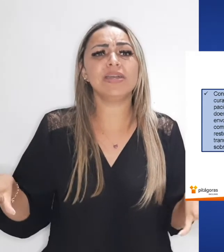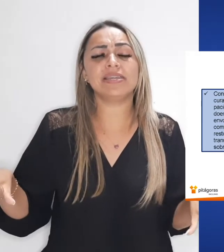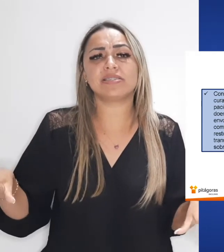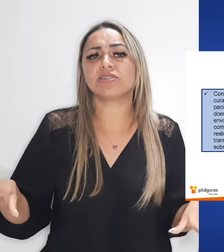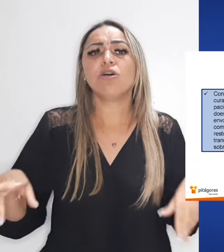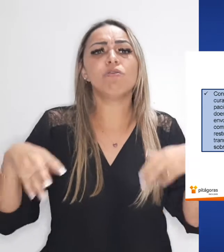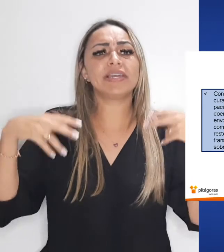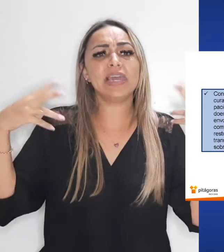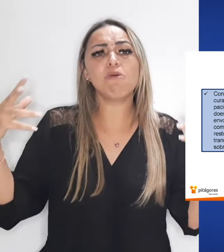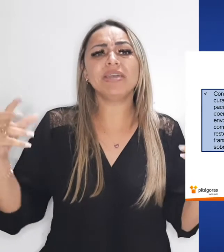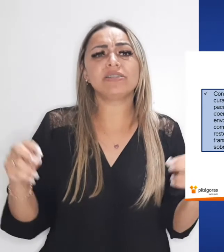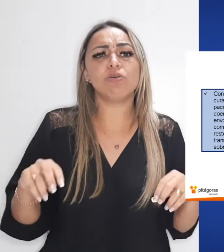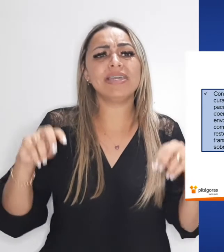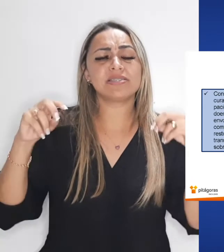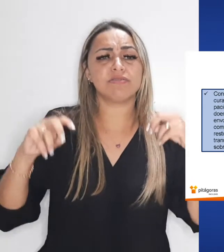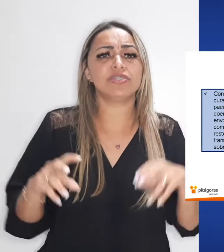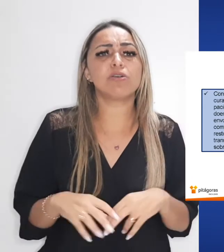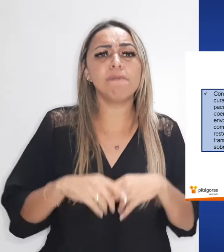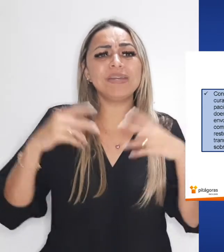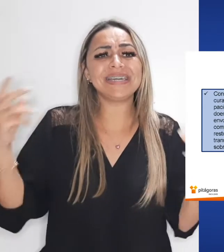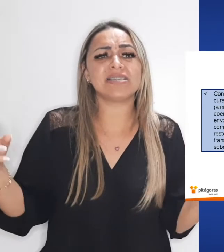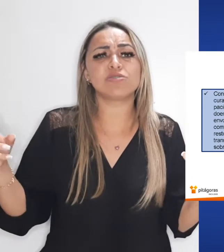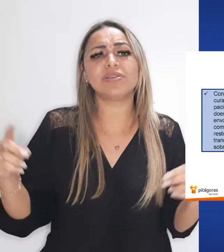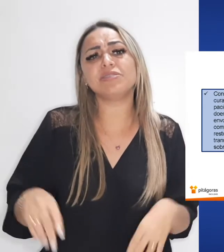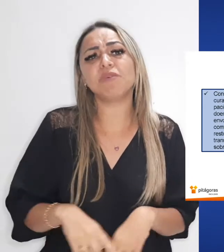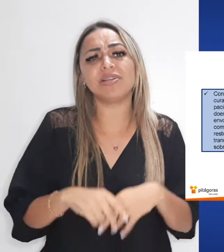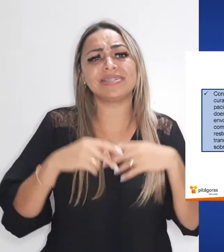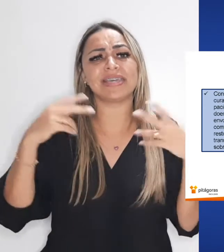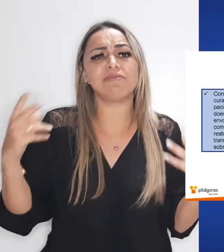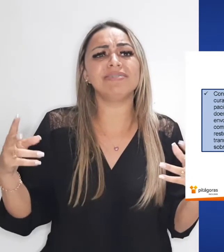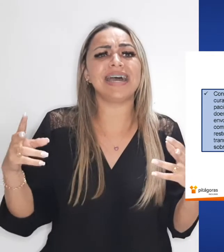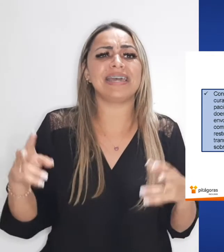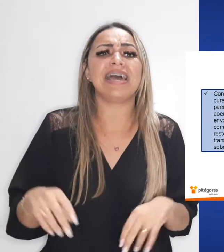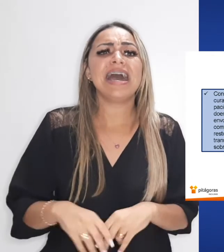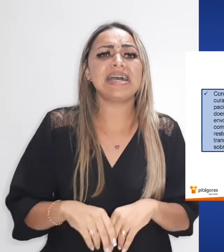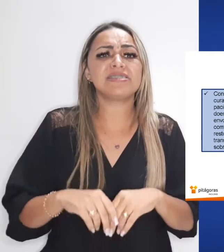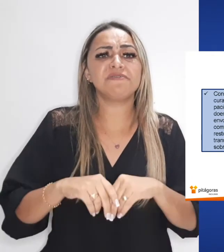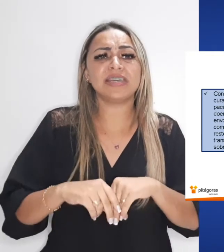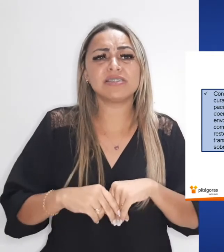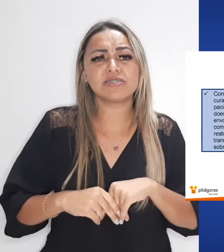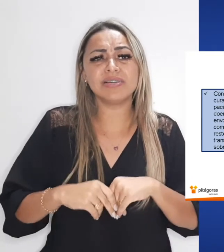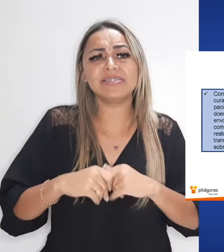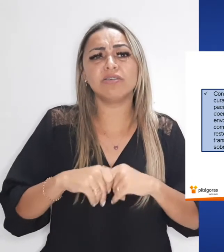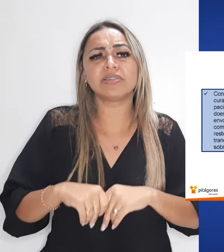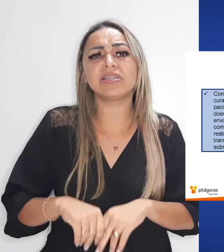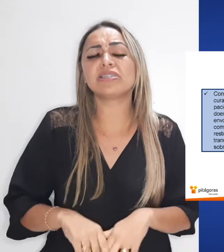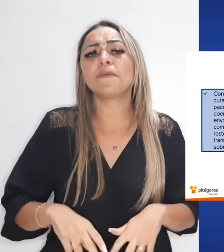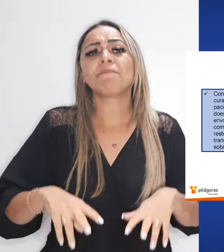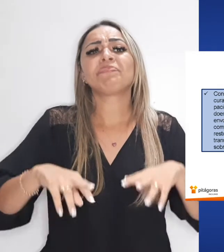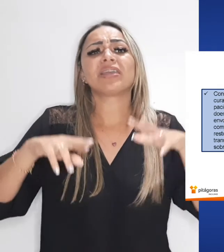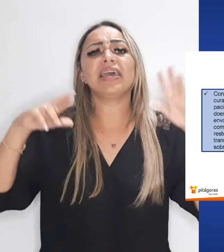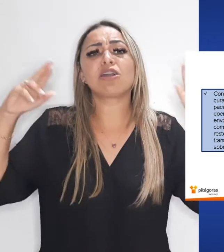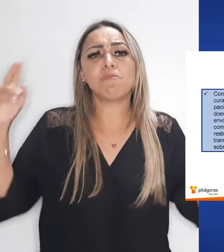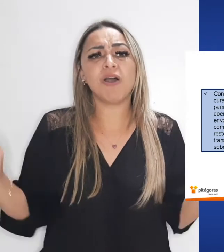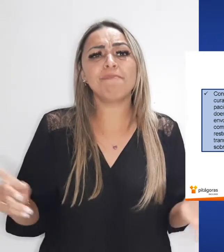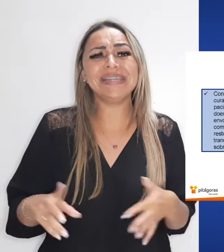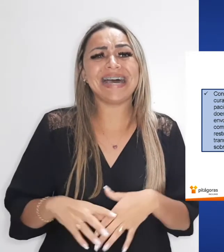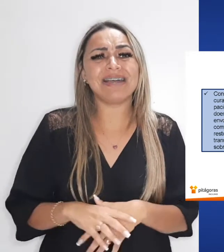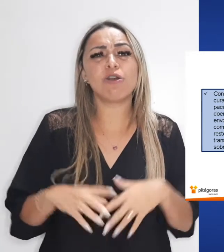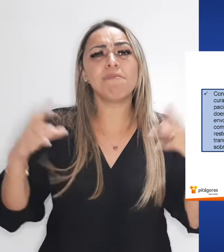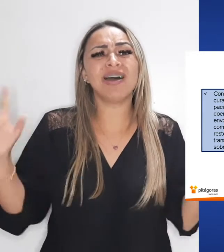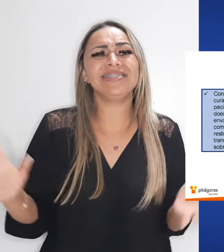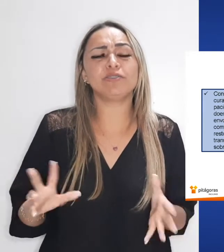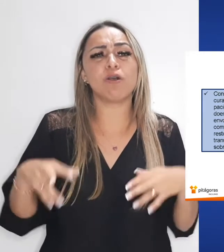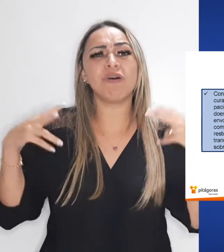essas doenças, o que aumenta o risco de complicações e morte secundária, as infecções e outras